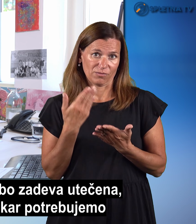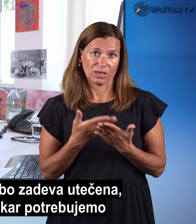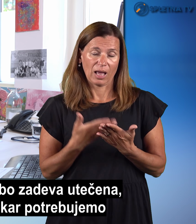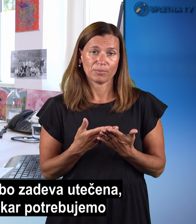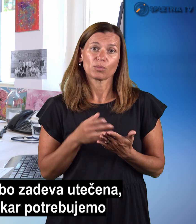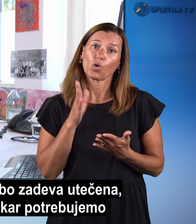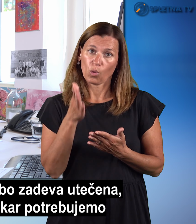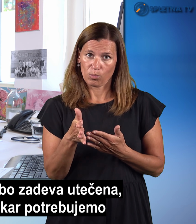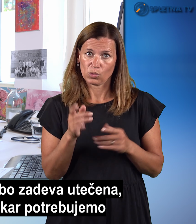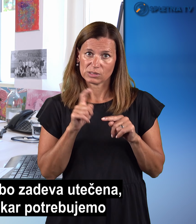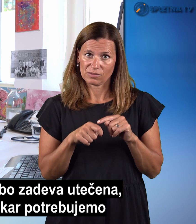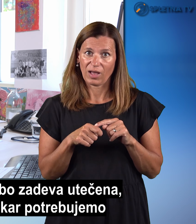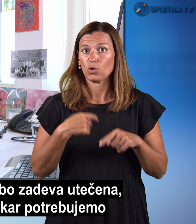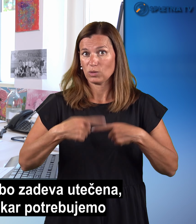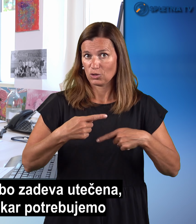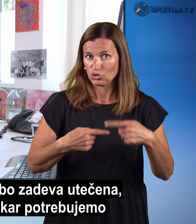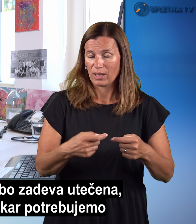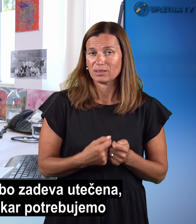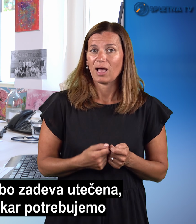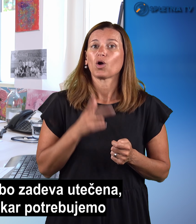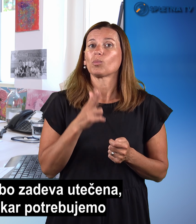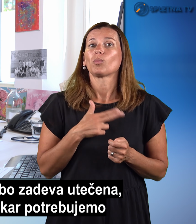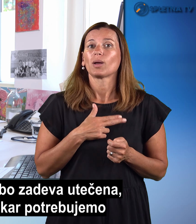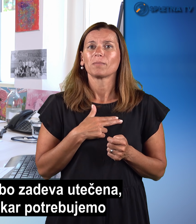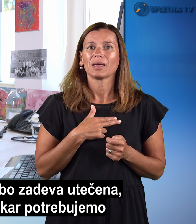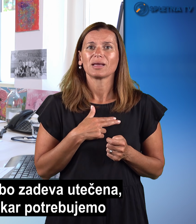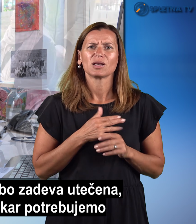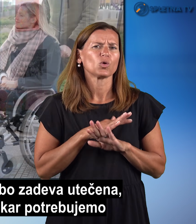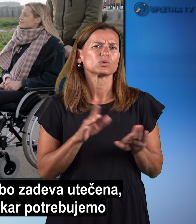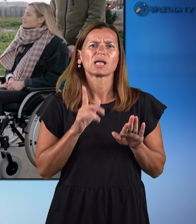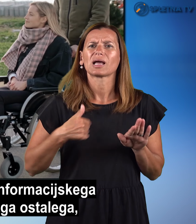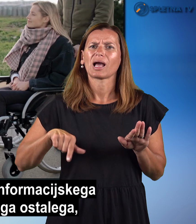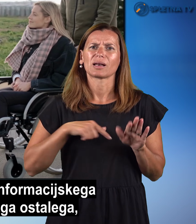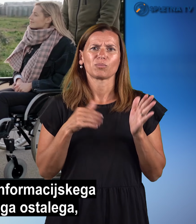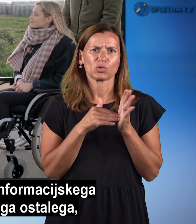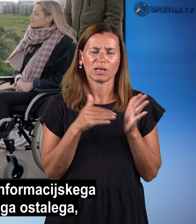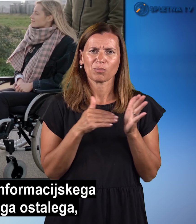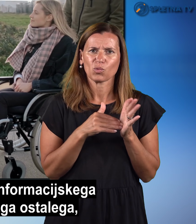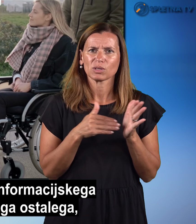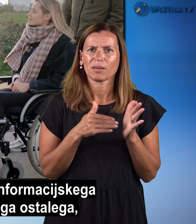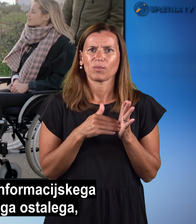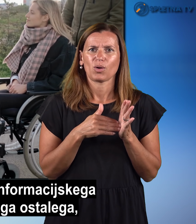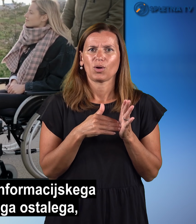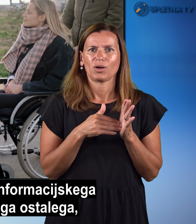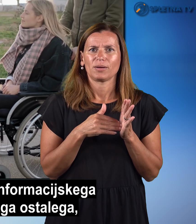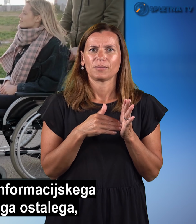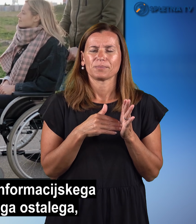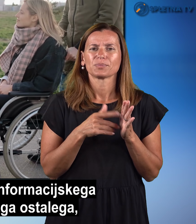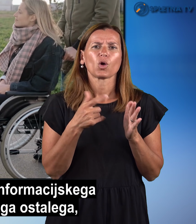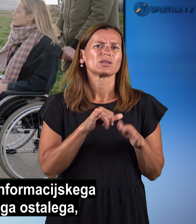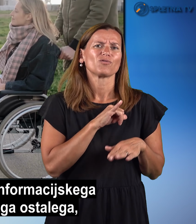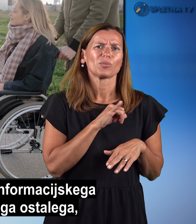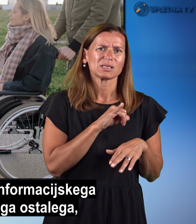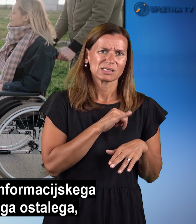Verjamemo, da ko pa bo zadeva utečena, ne, ko bomo imeli vse, kar potrebujemo vsi deležniki,